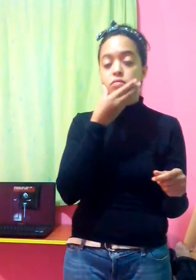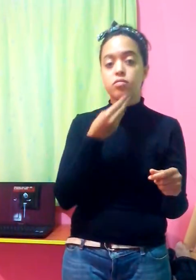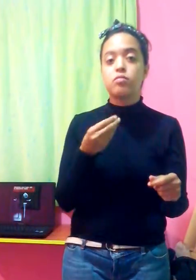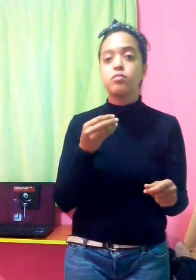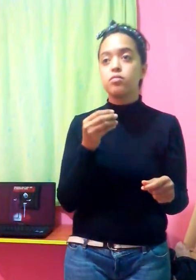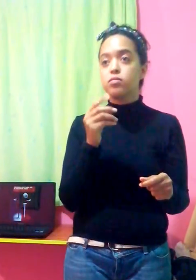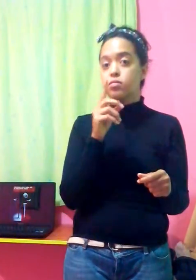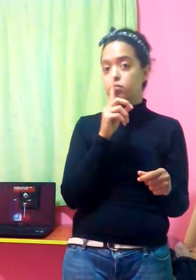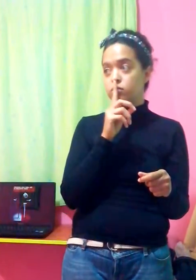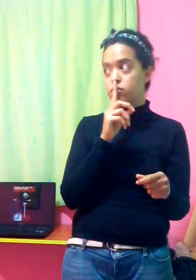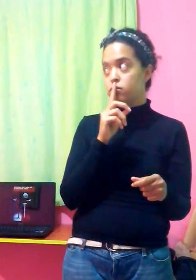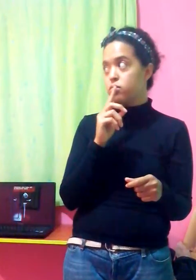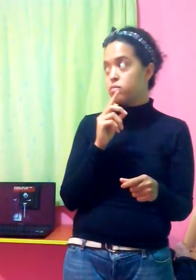voltea y la ve así.